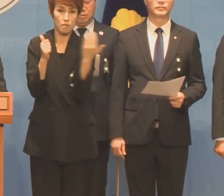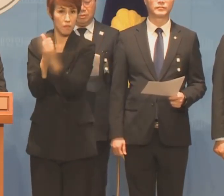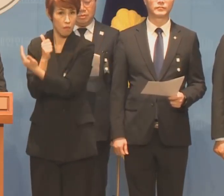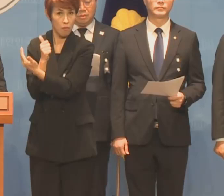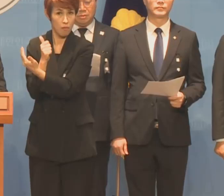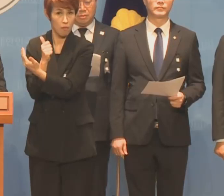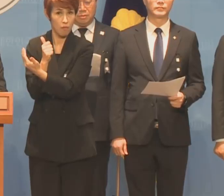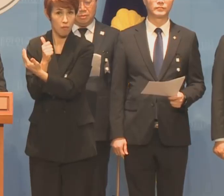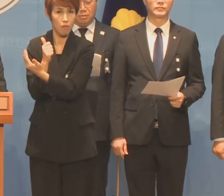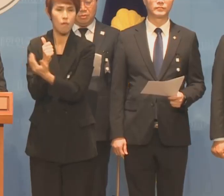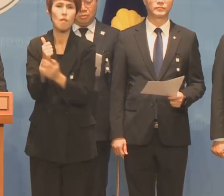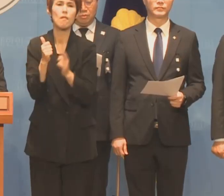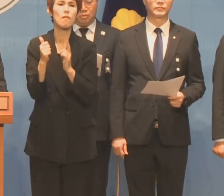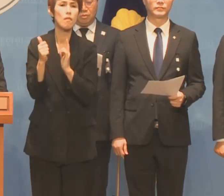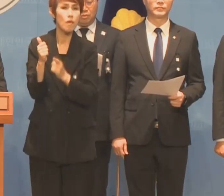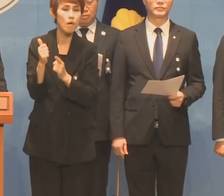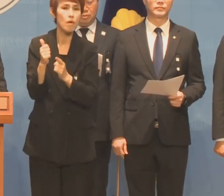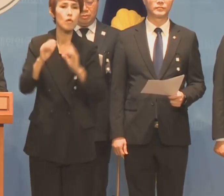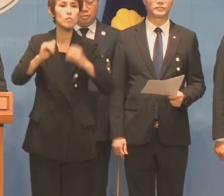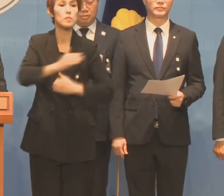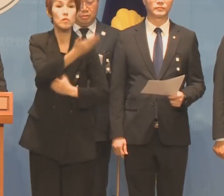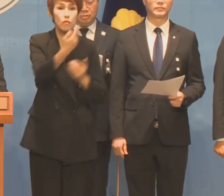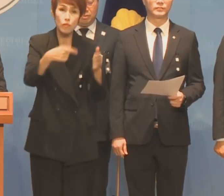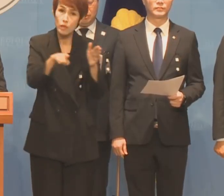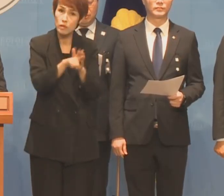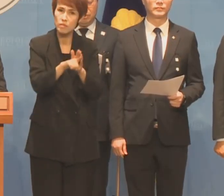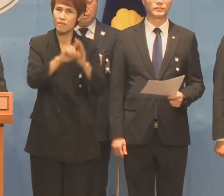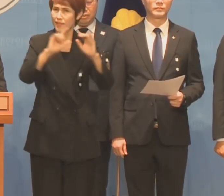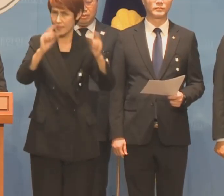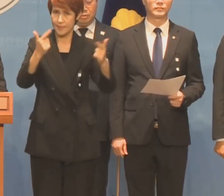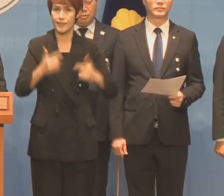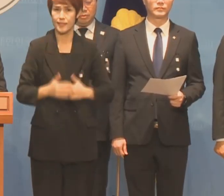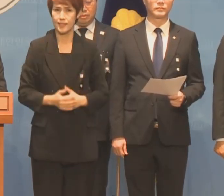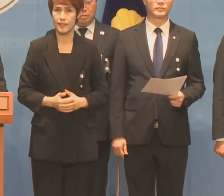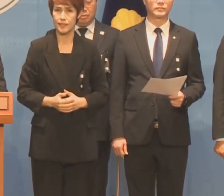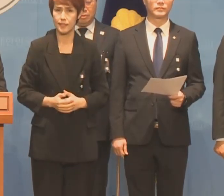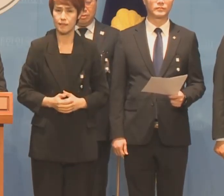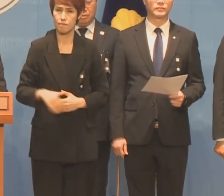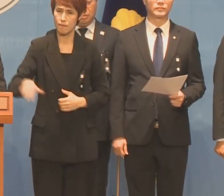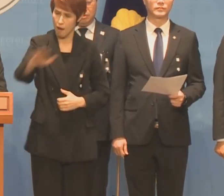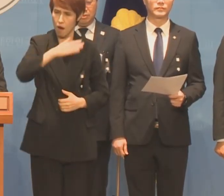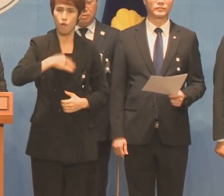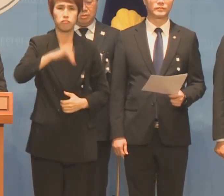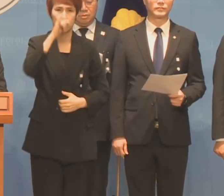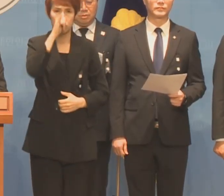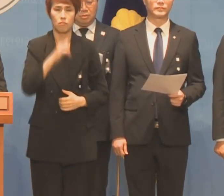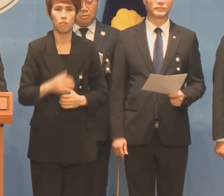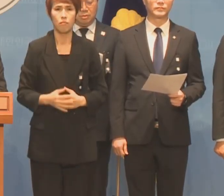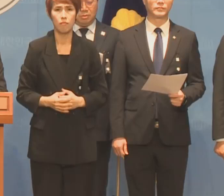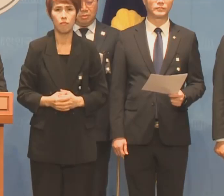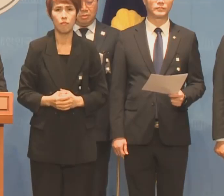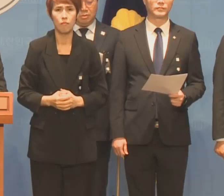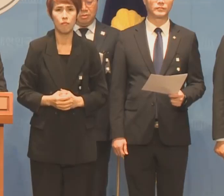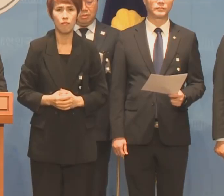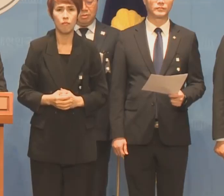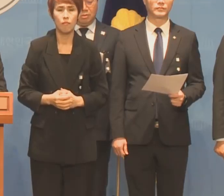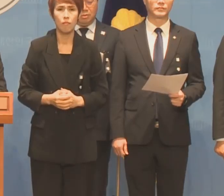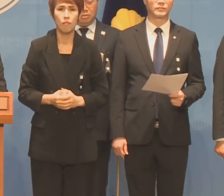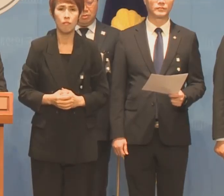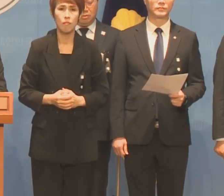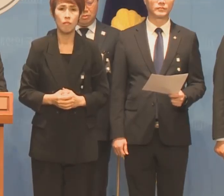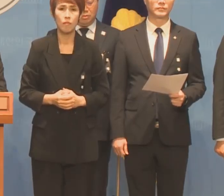것이 결코 국민을 위한 일은 아닐 것임을 모두 알고 있을 것입니다.